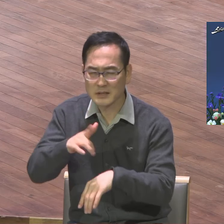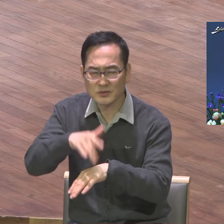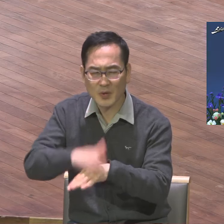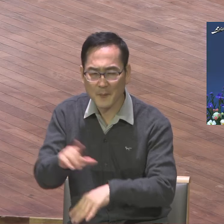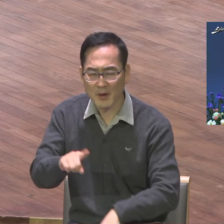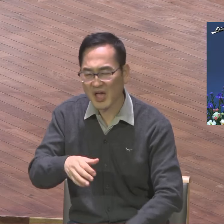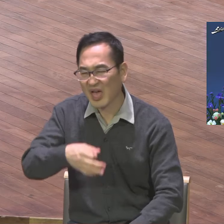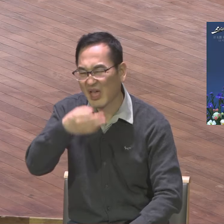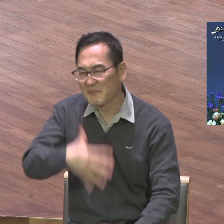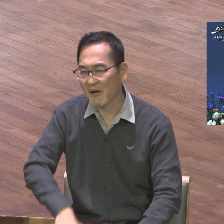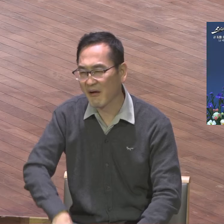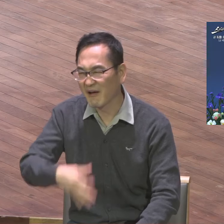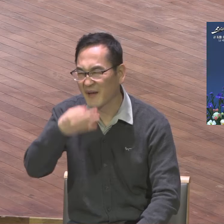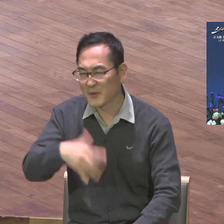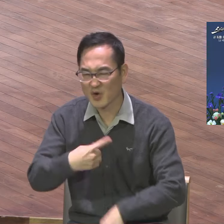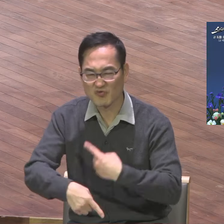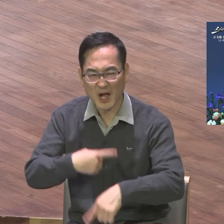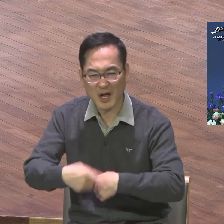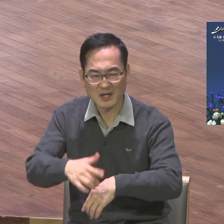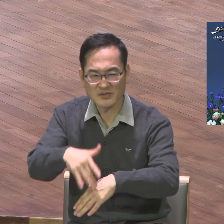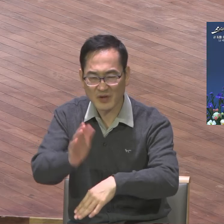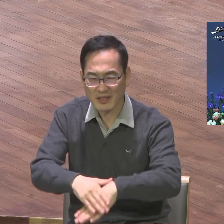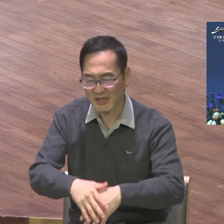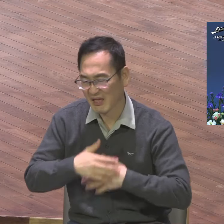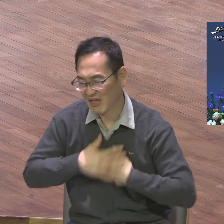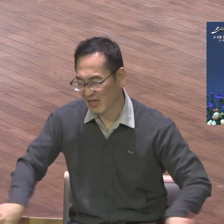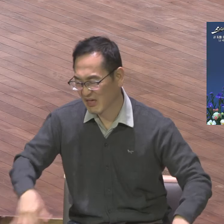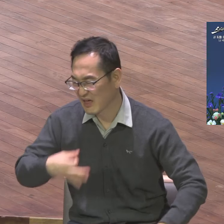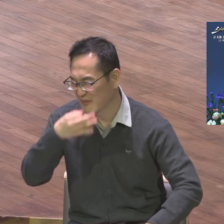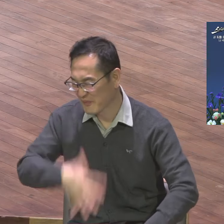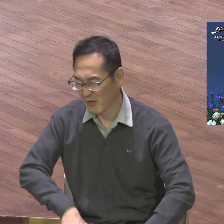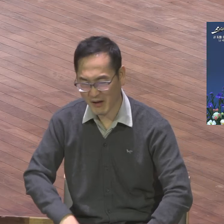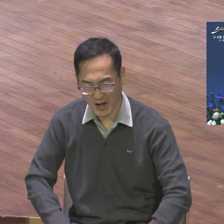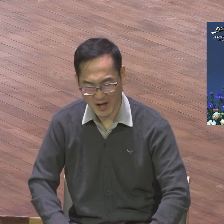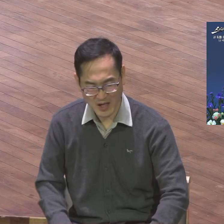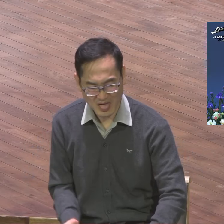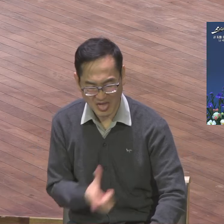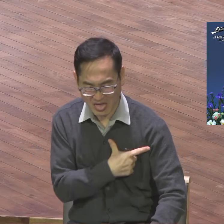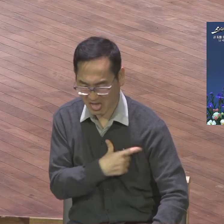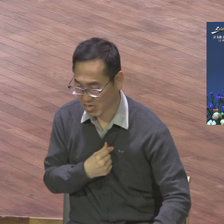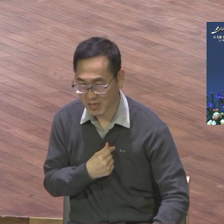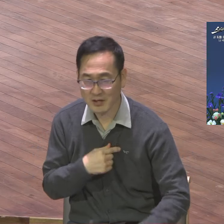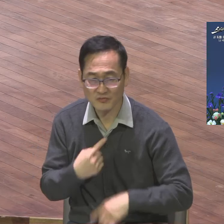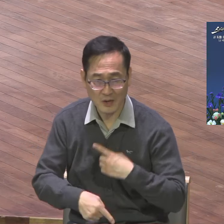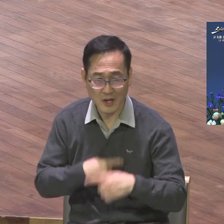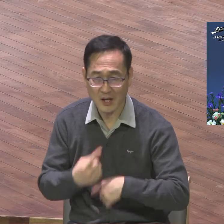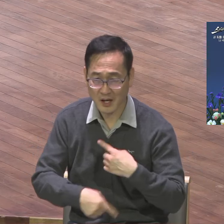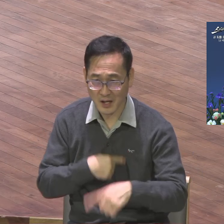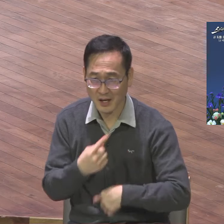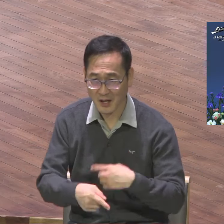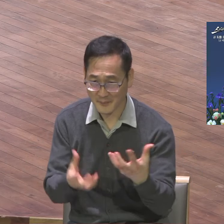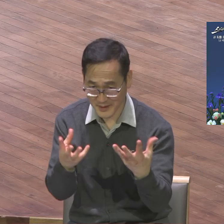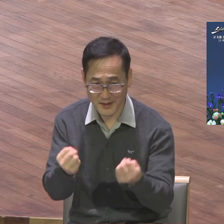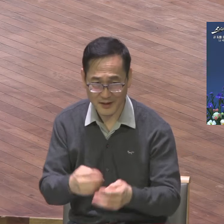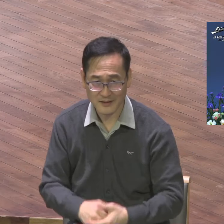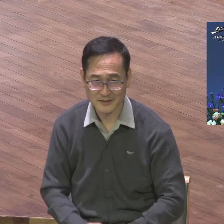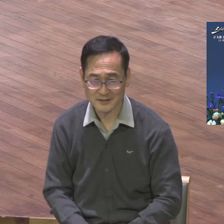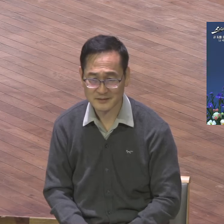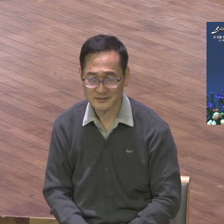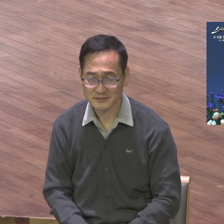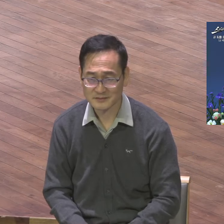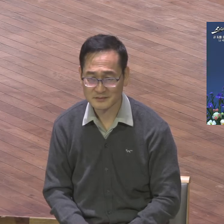아 정말 지친다, 이 말이 많이 있습니다. 한마디로 우리나라가